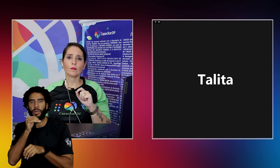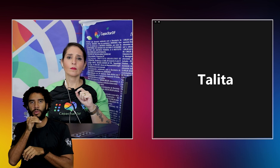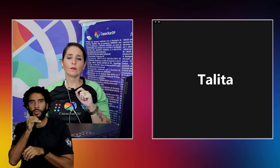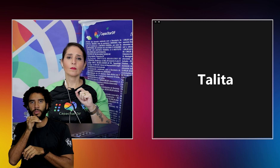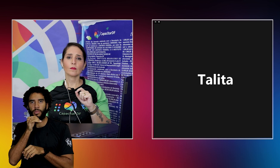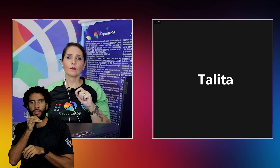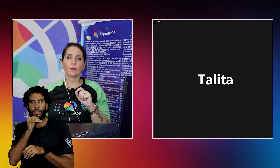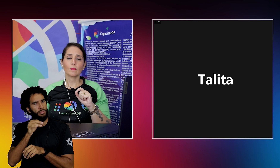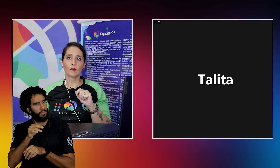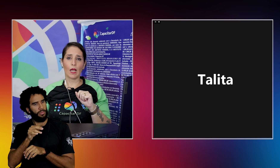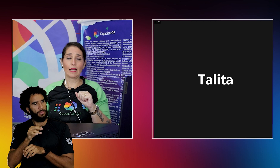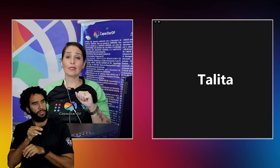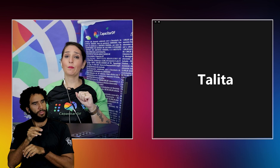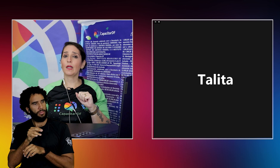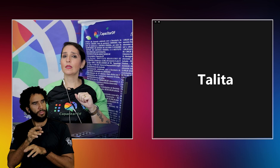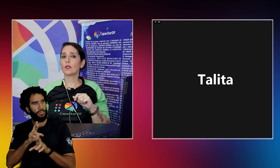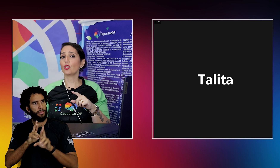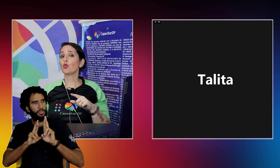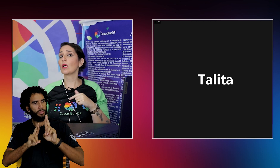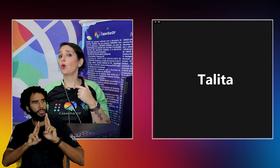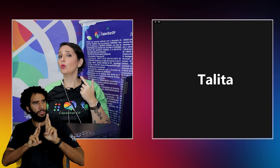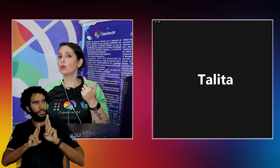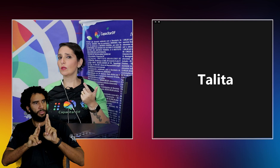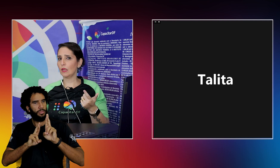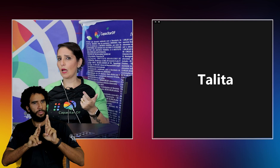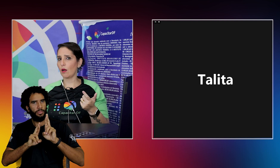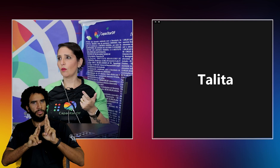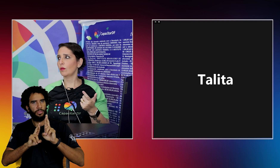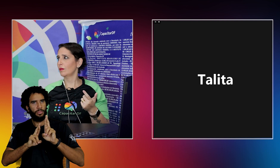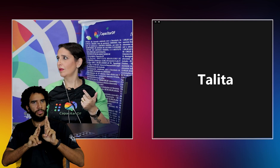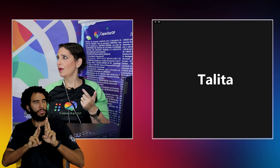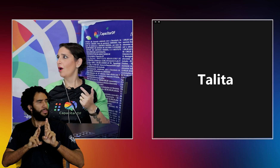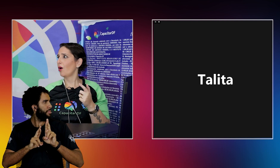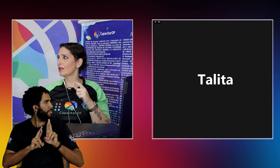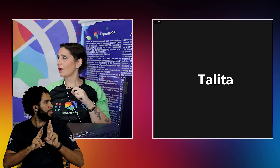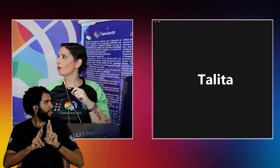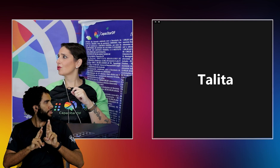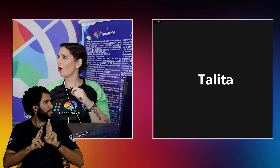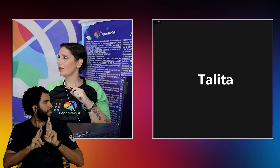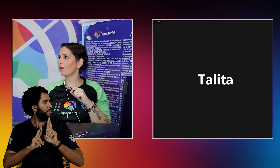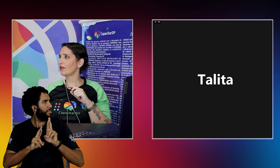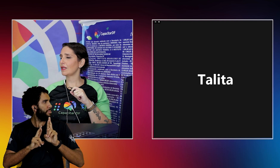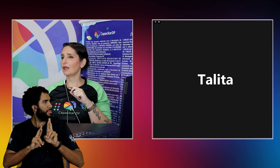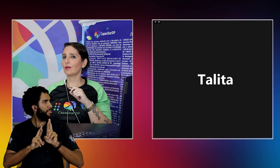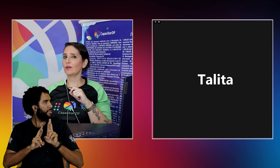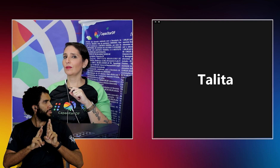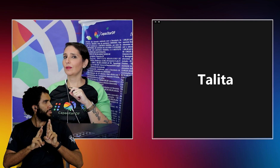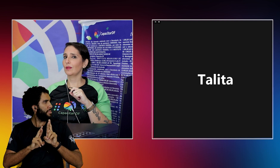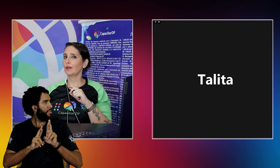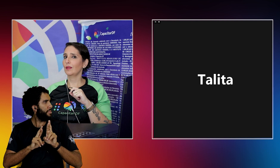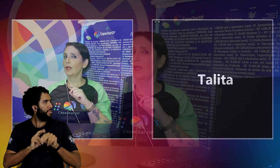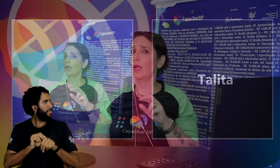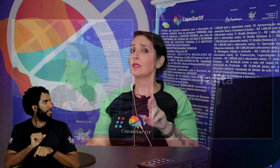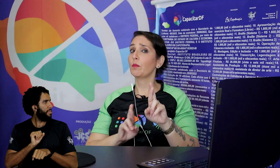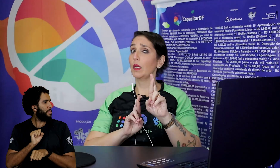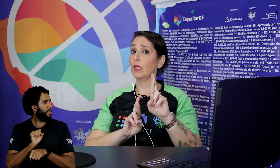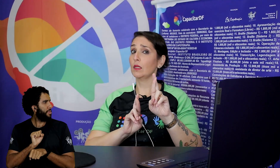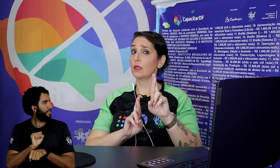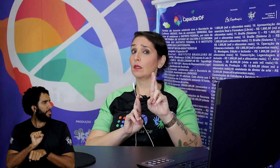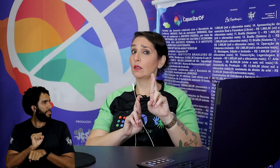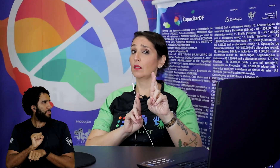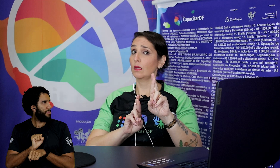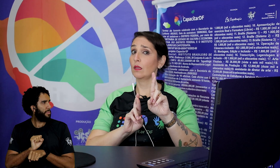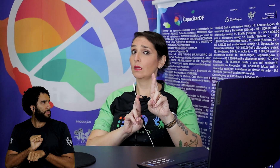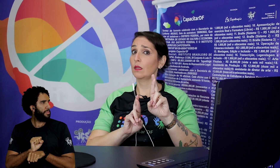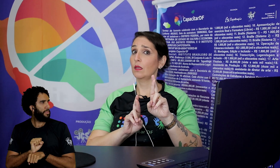também serve. Tá, esperança a aí, gente usa outro sinal. Olha o sinal que o é, Joab está fazendo. tá,